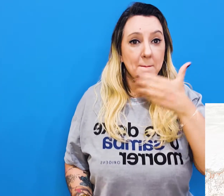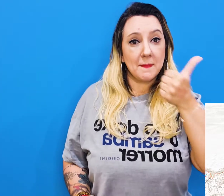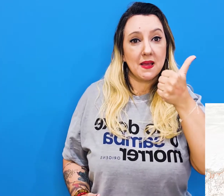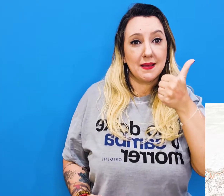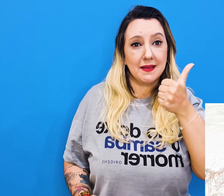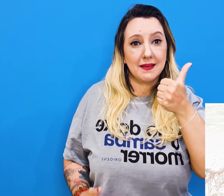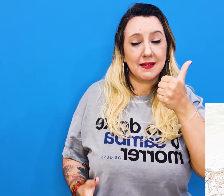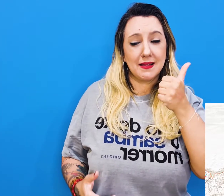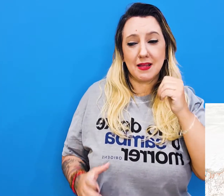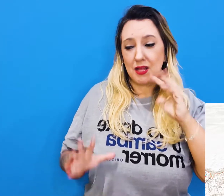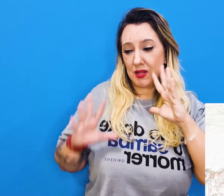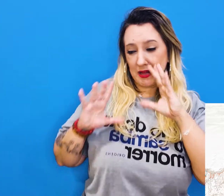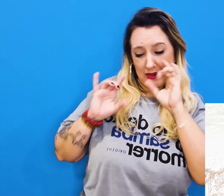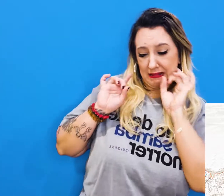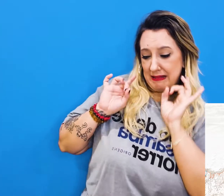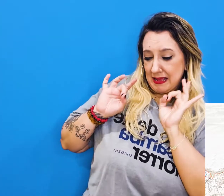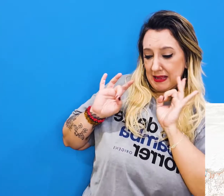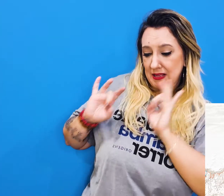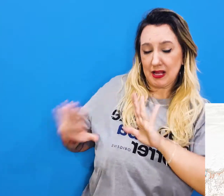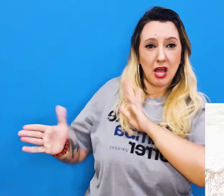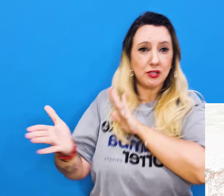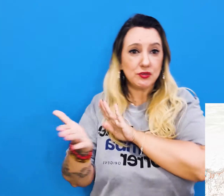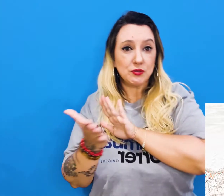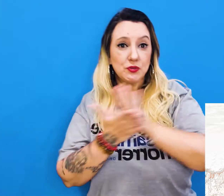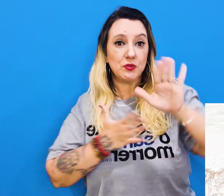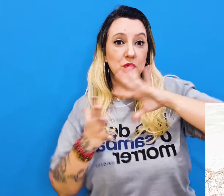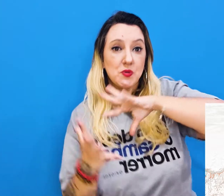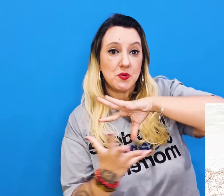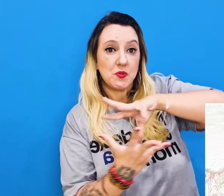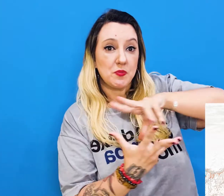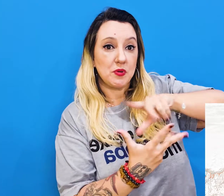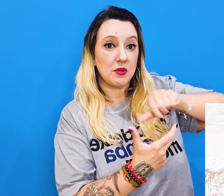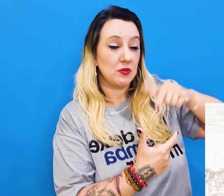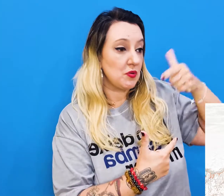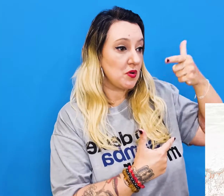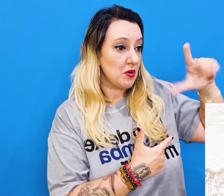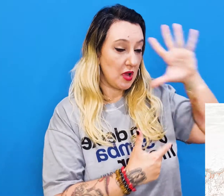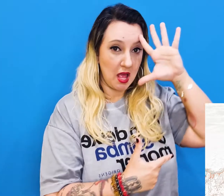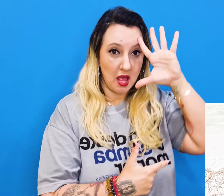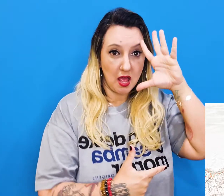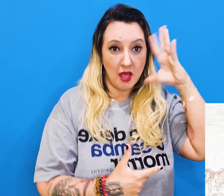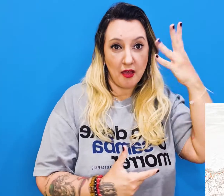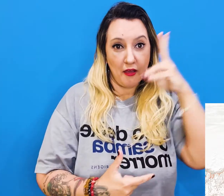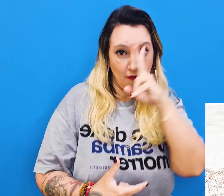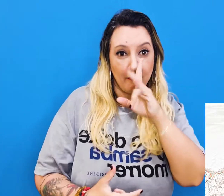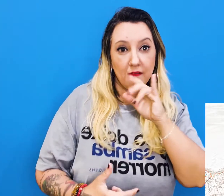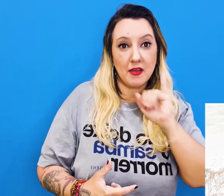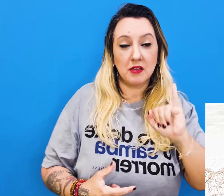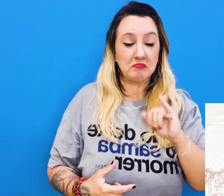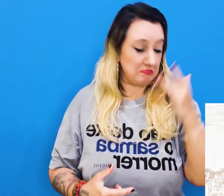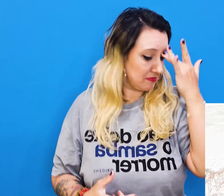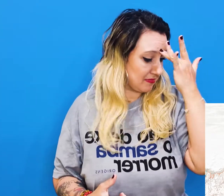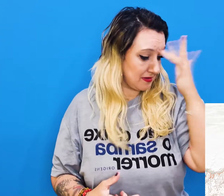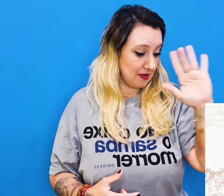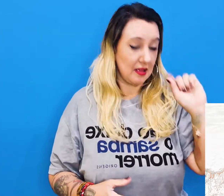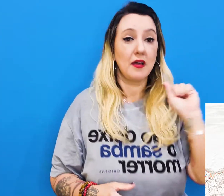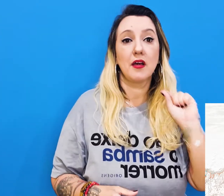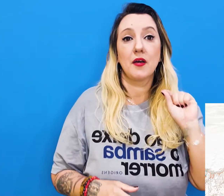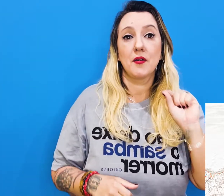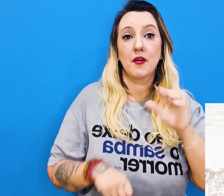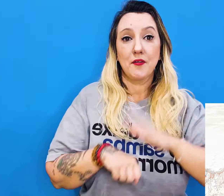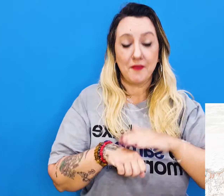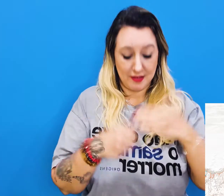deixar de tudo e fugir, que outro mundo tudo vai resolver. Não sei o que